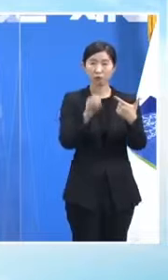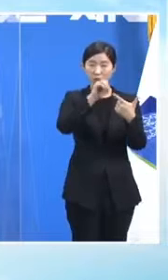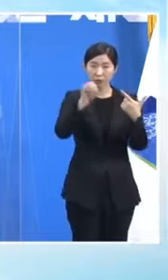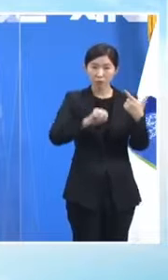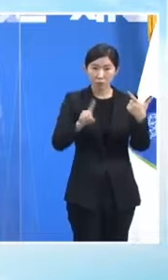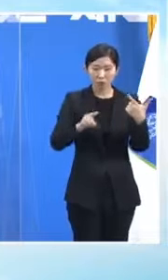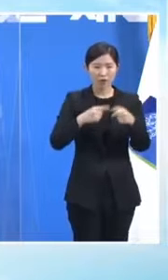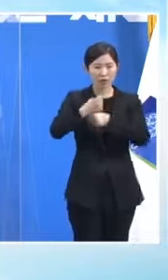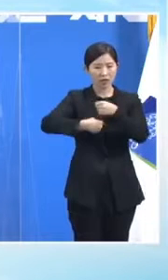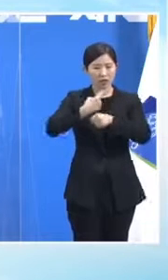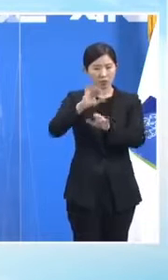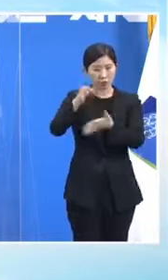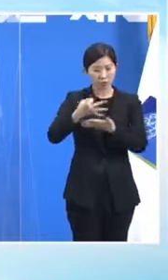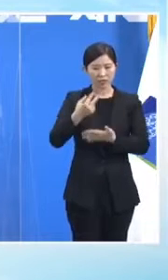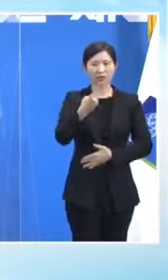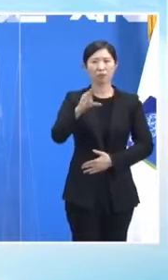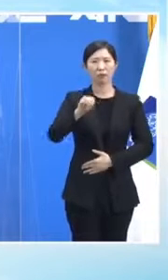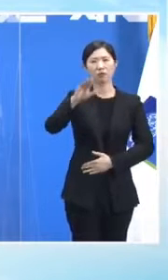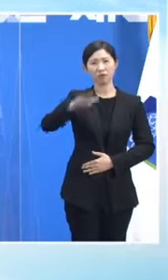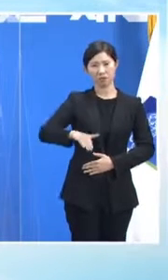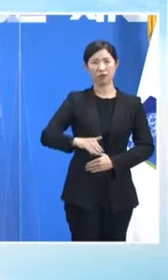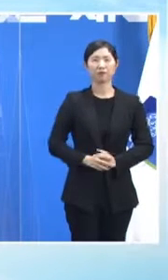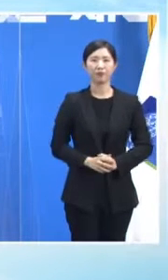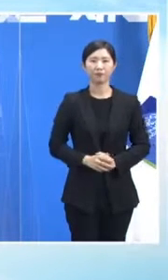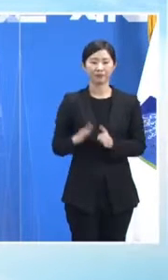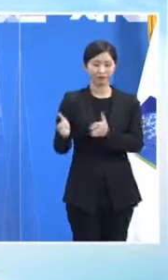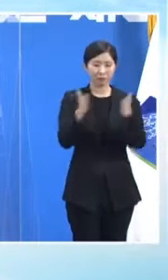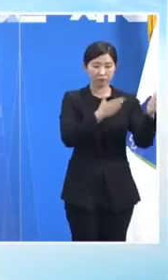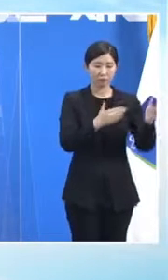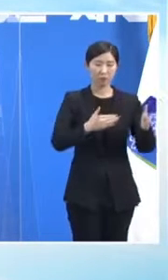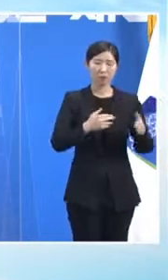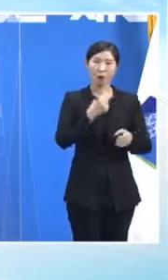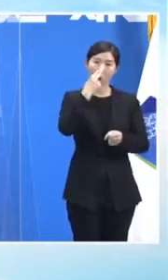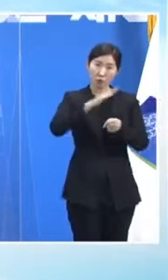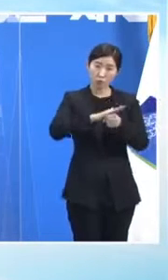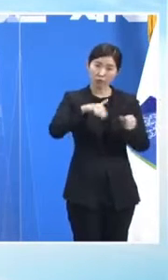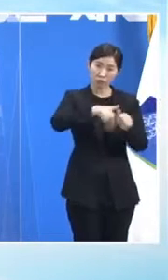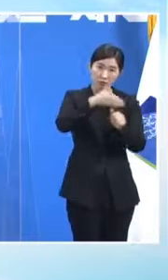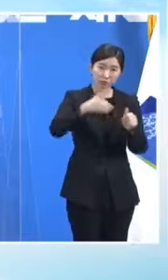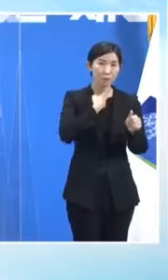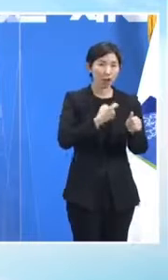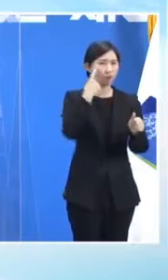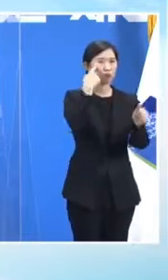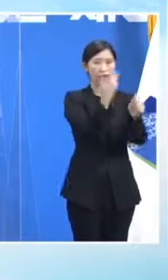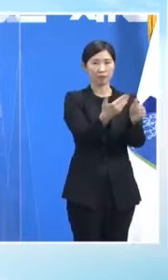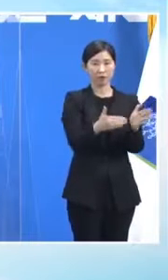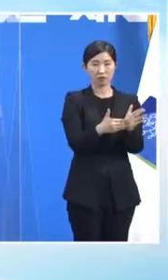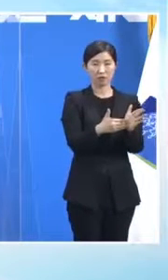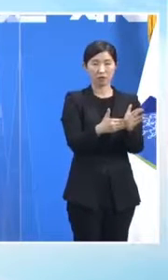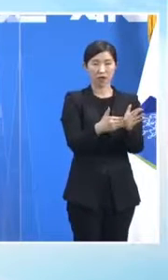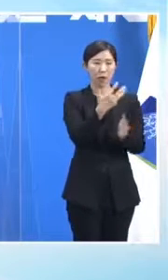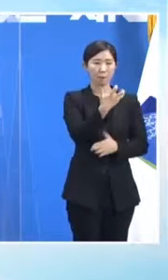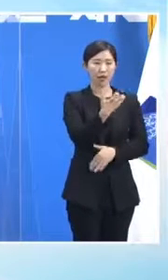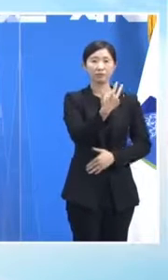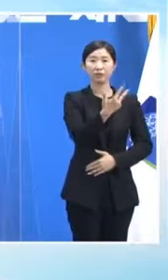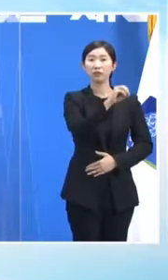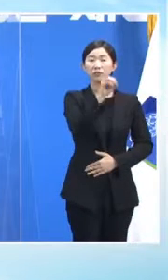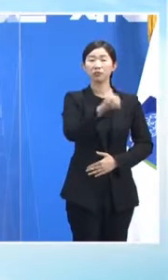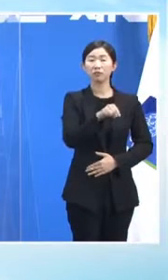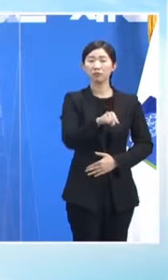미만이었습니다. 다음은 부당행위에 관한 경험입니다. 전체 프리랜서의